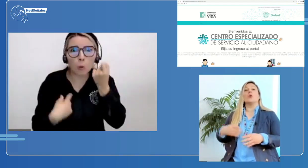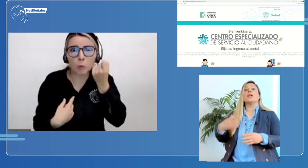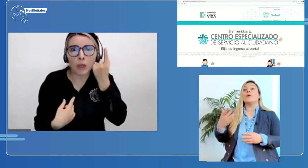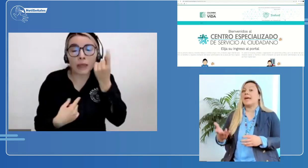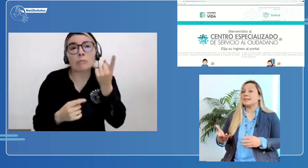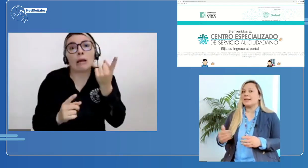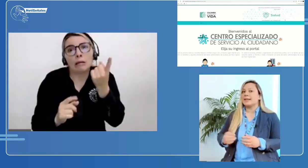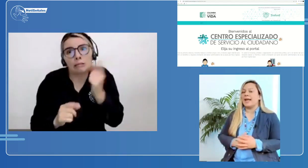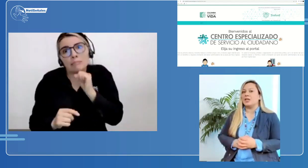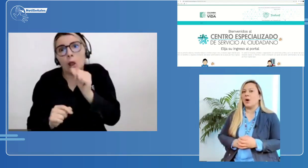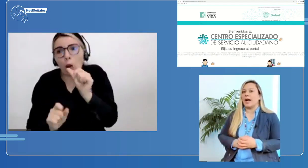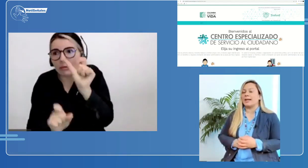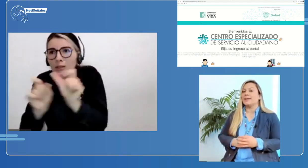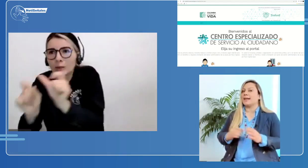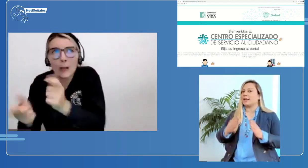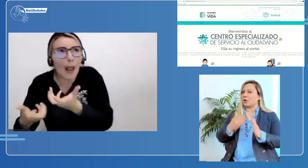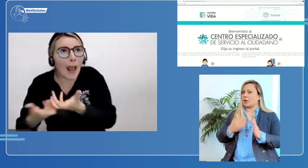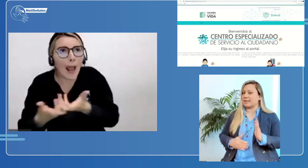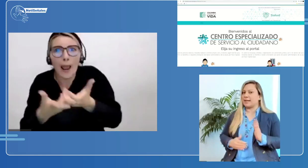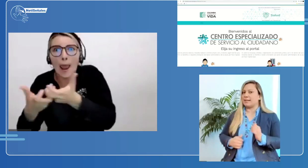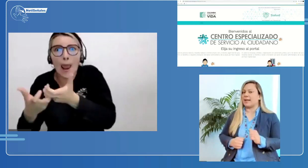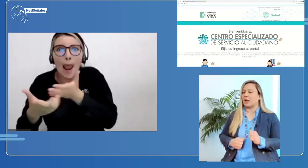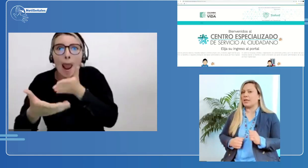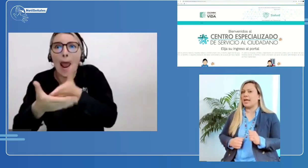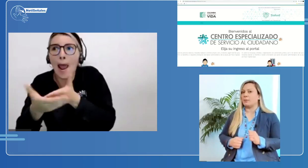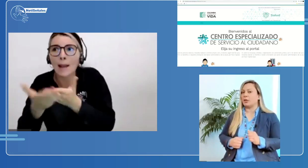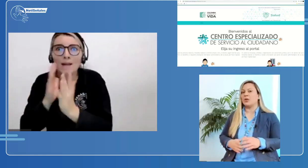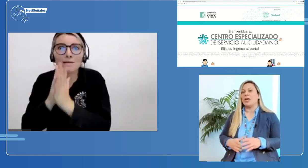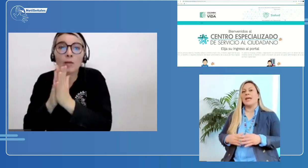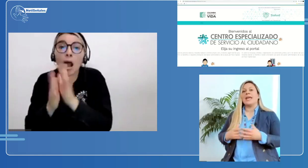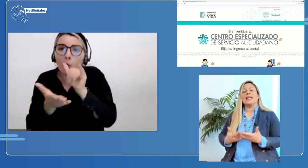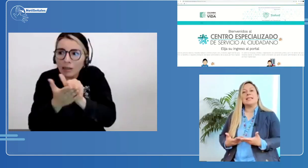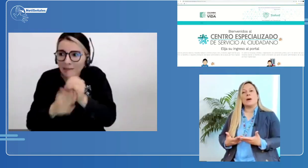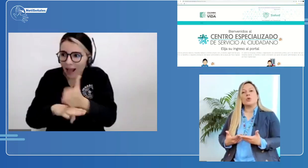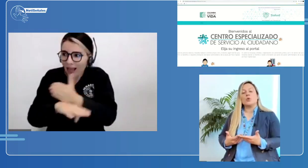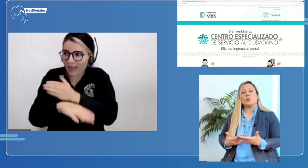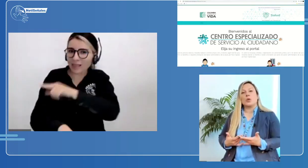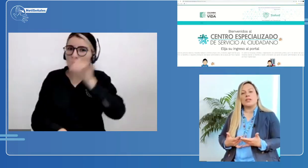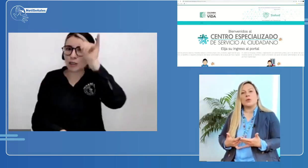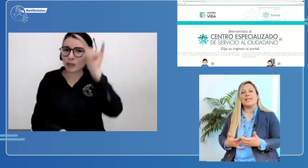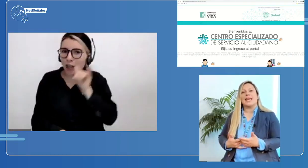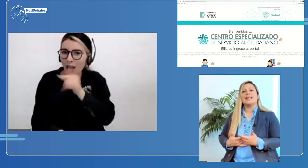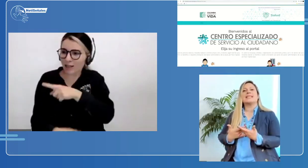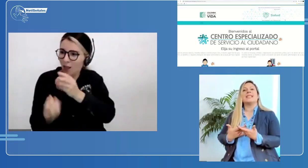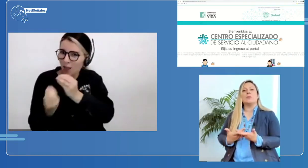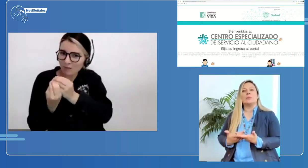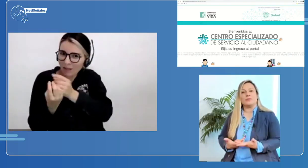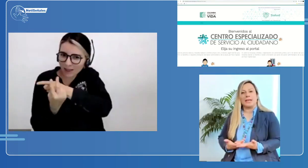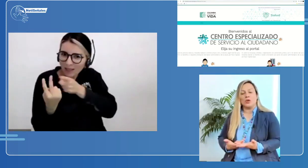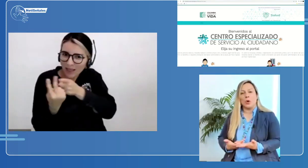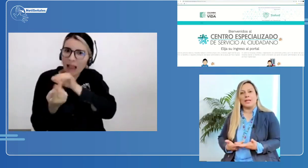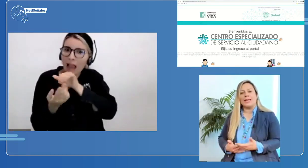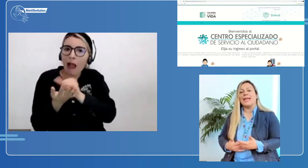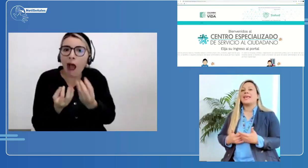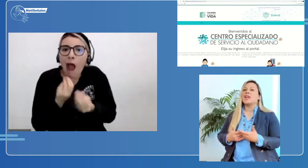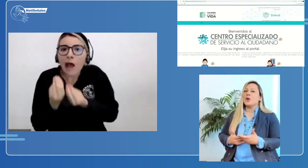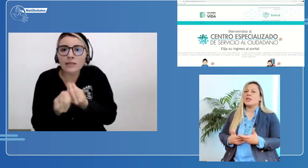una vez que Kelly y Joana seleccionan este listado de términos, iniciamos un proceso de simplificación, que no es